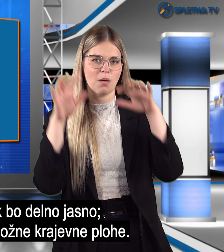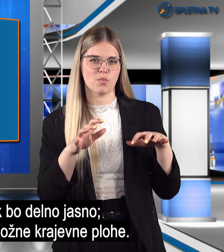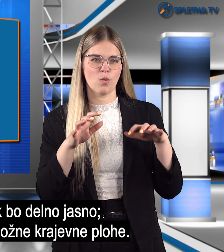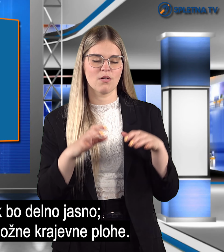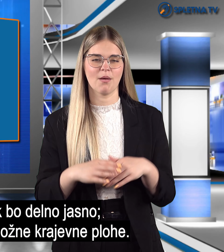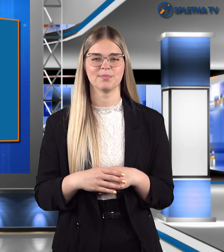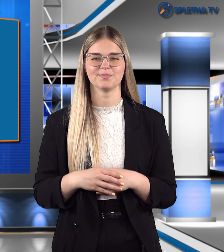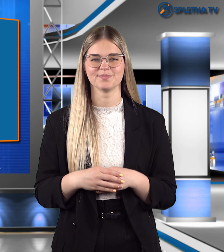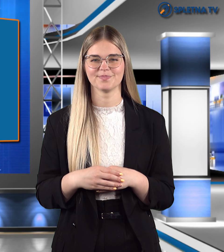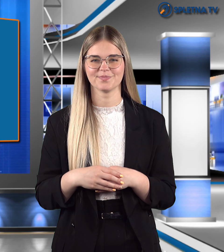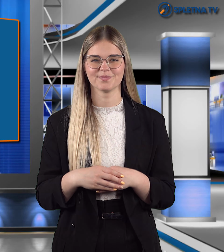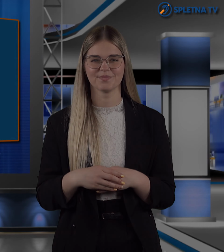možne krajevne plohe.